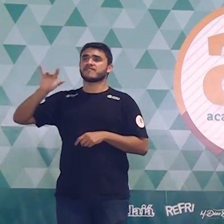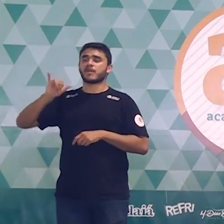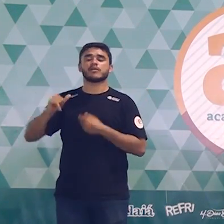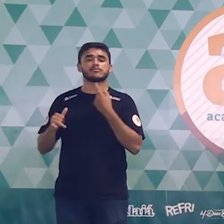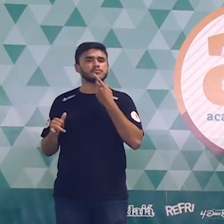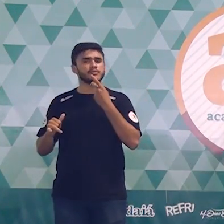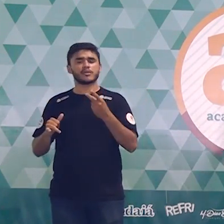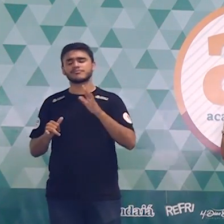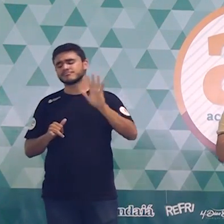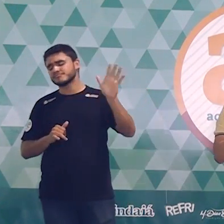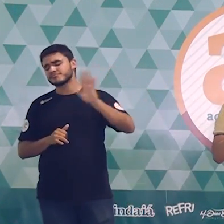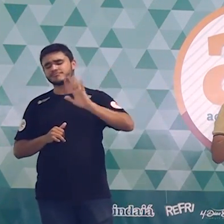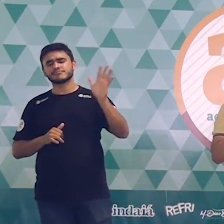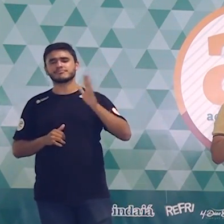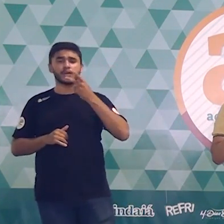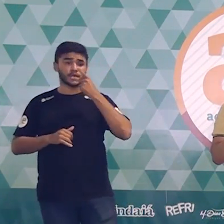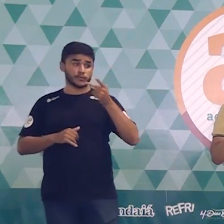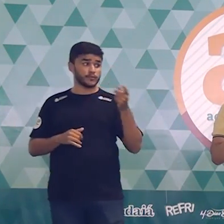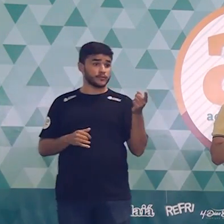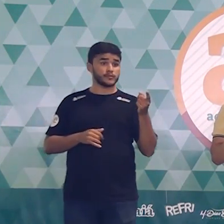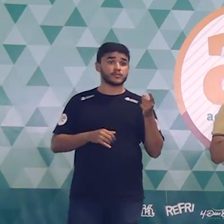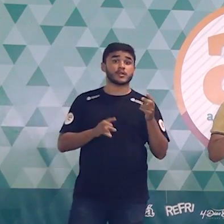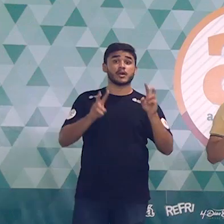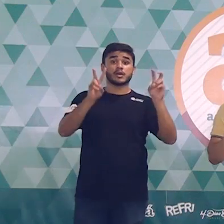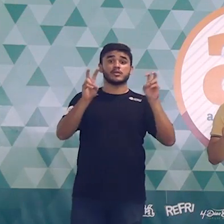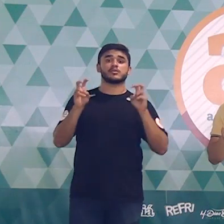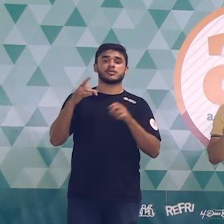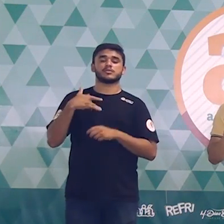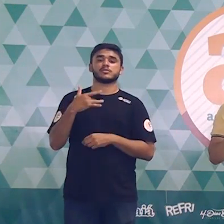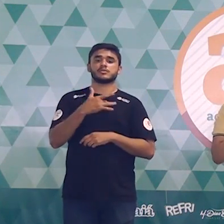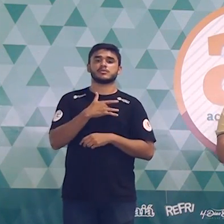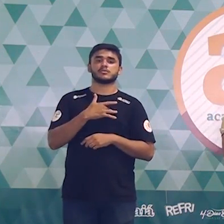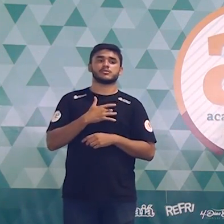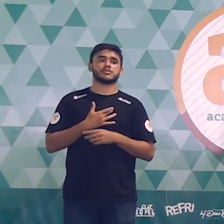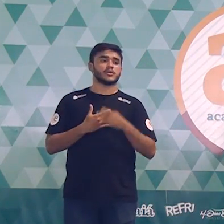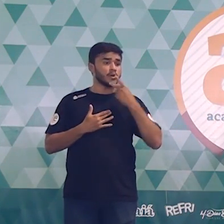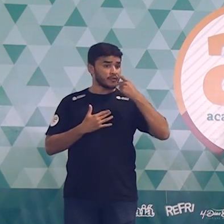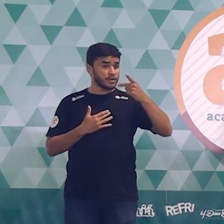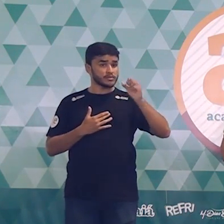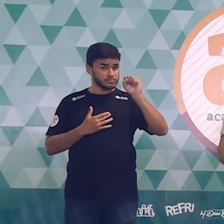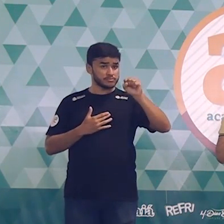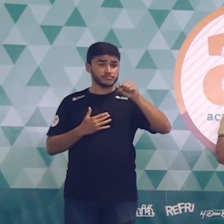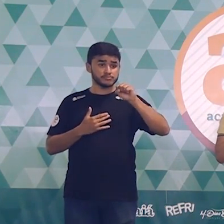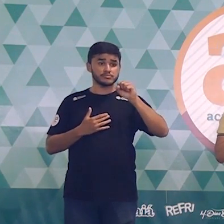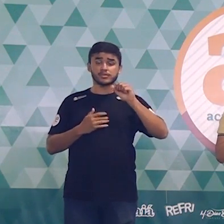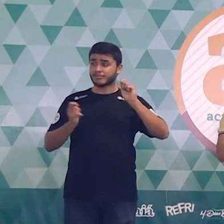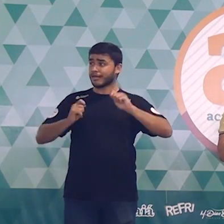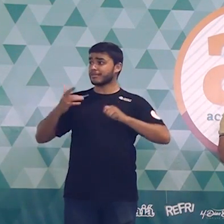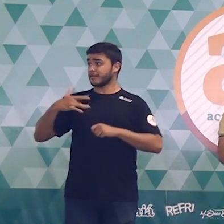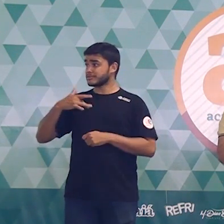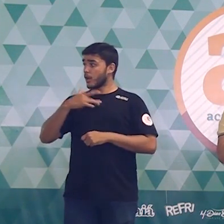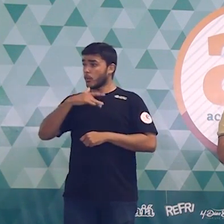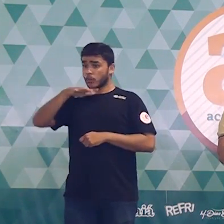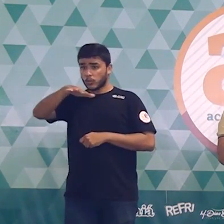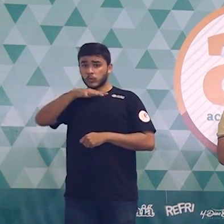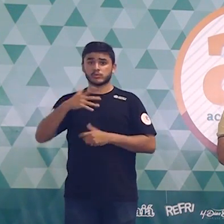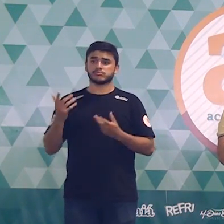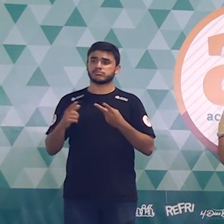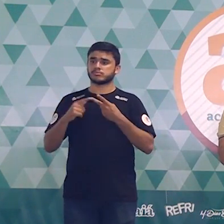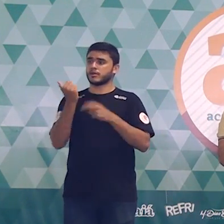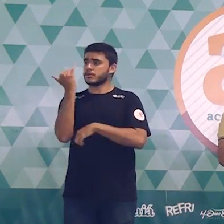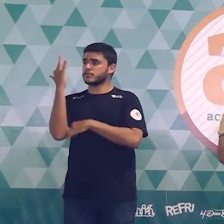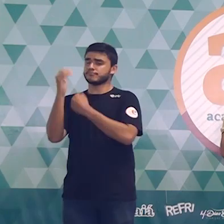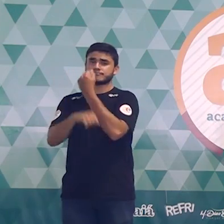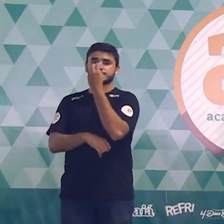cair? Eu vou para a pergunta do colega, saúde pública. O senhor acha que é um tema possível? Claro que é possível. Tema ambiental, tema de saúde,